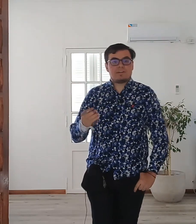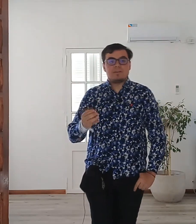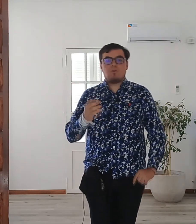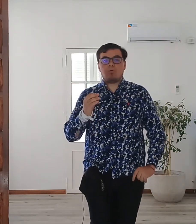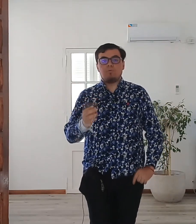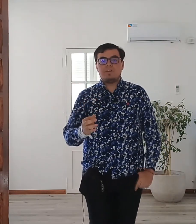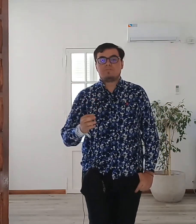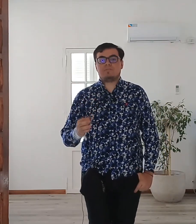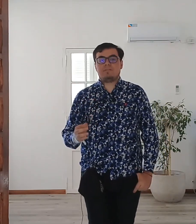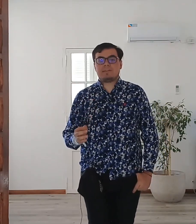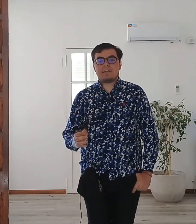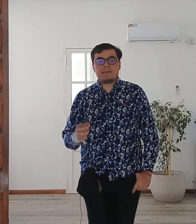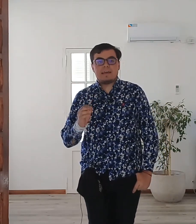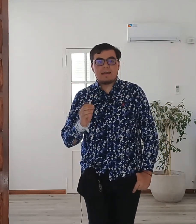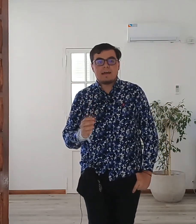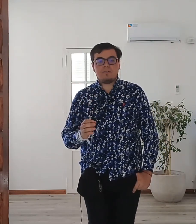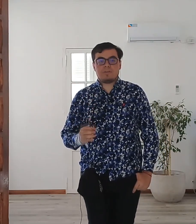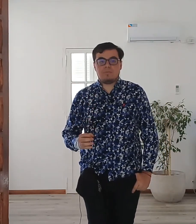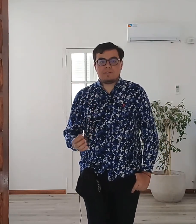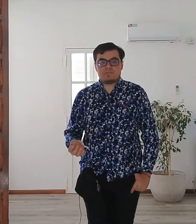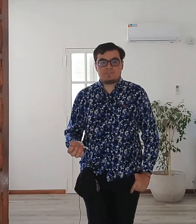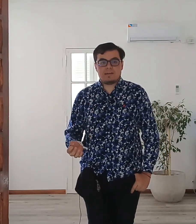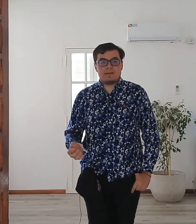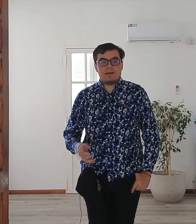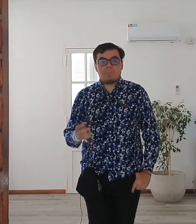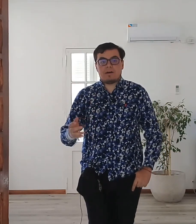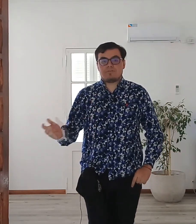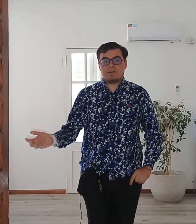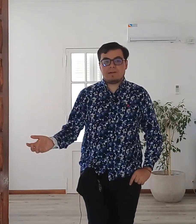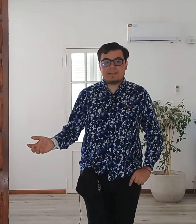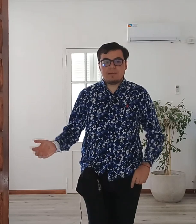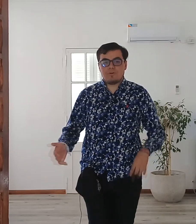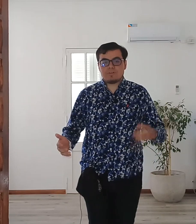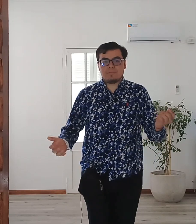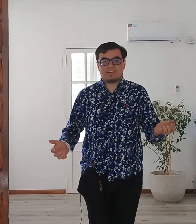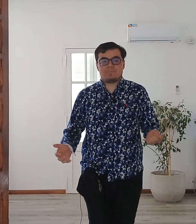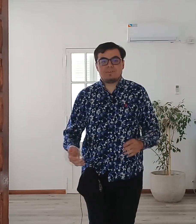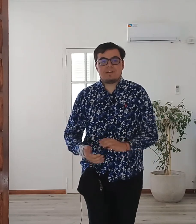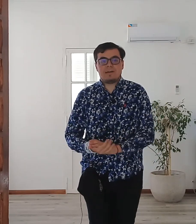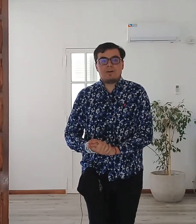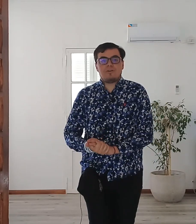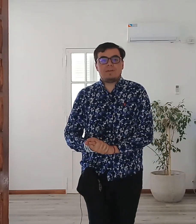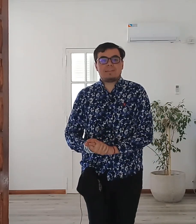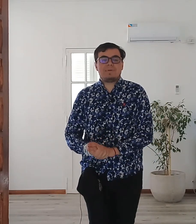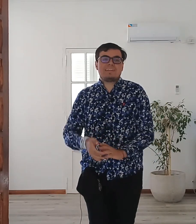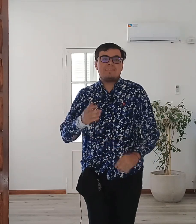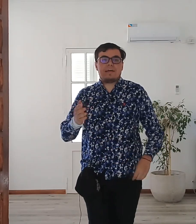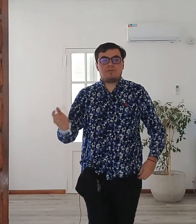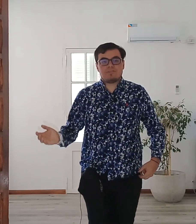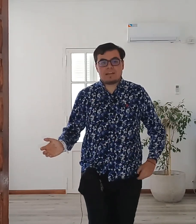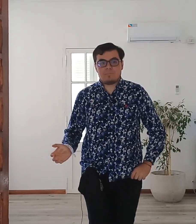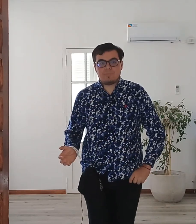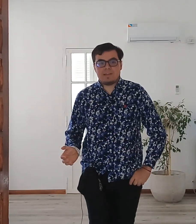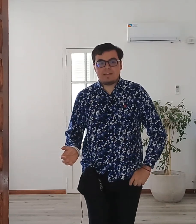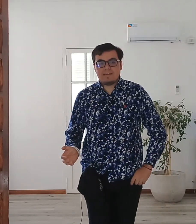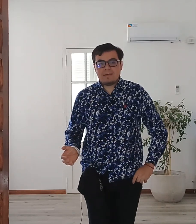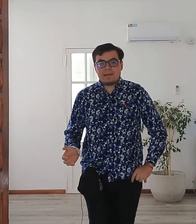estilo único en su libertad y cargado de comentario social. Para otros es vandalismo, contaminación visual o directamente daño contra la propiedad